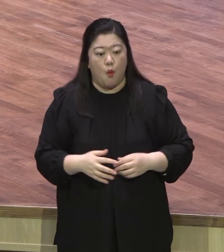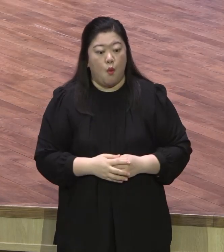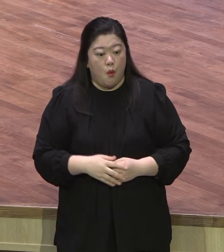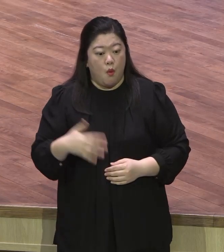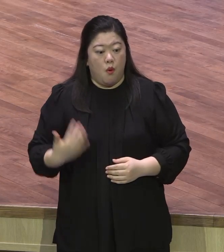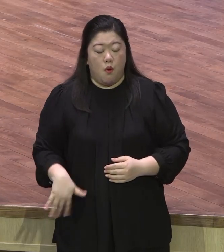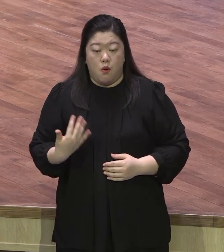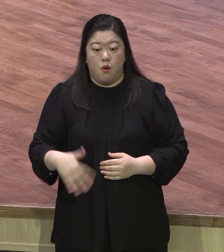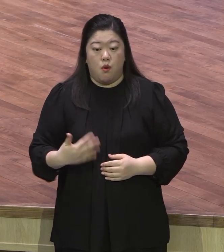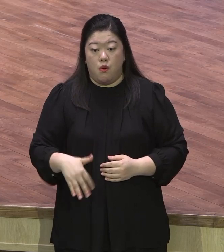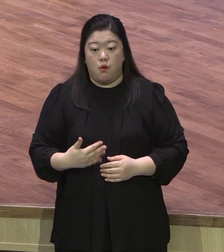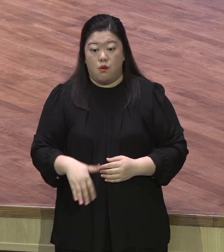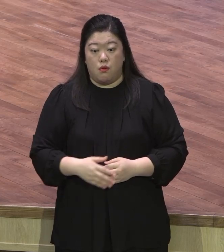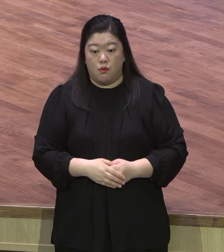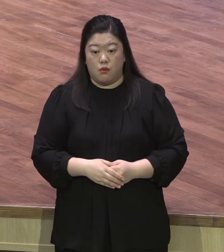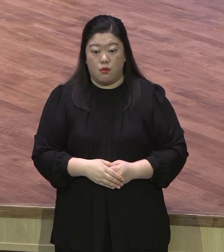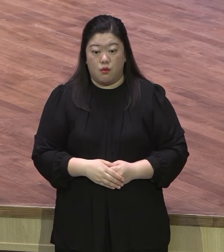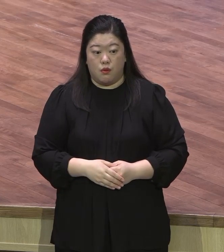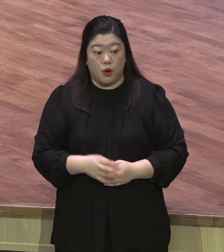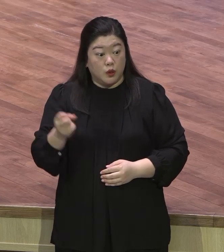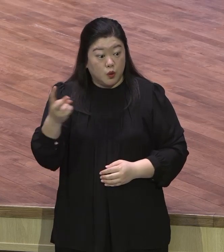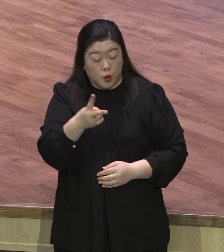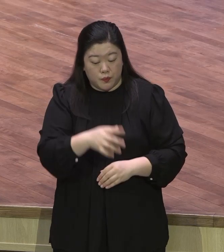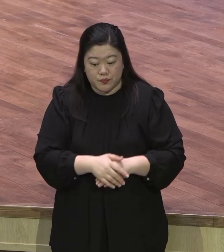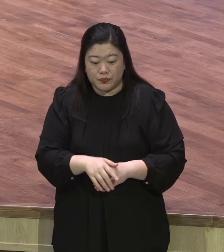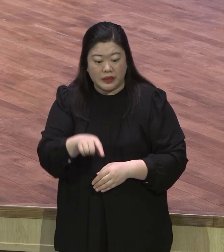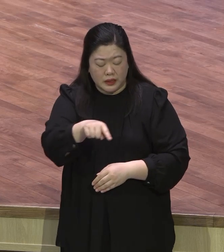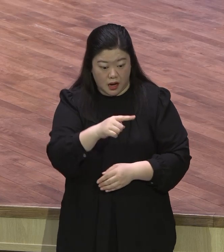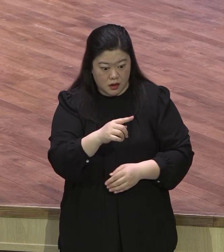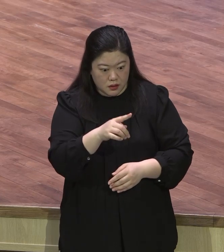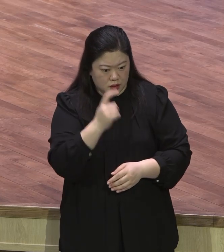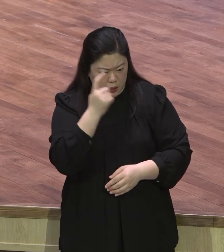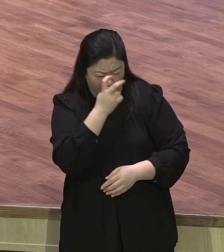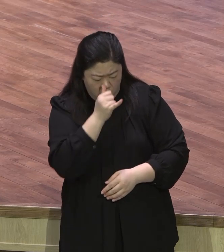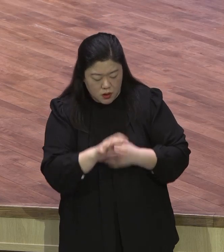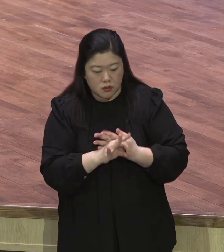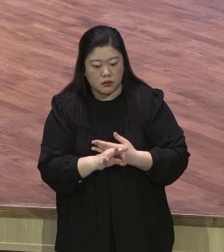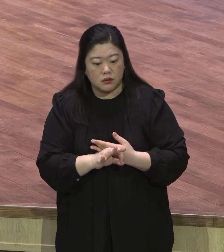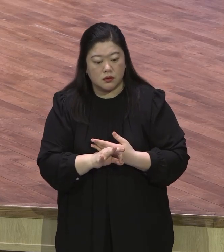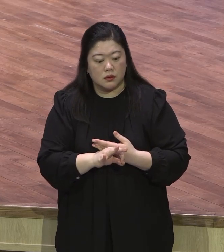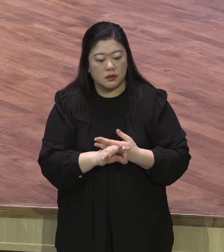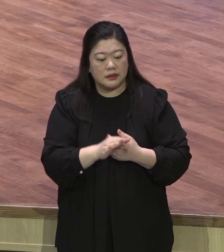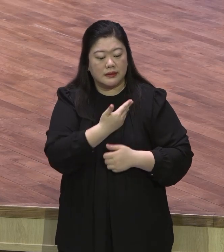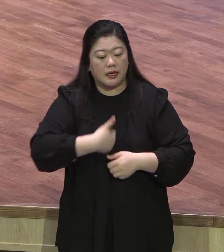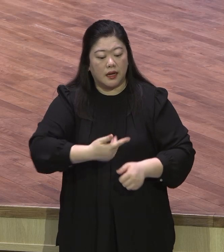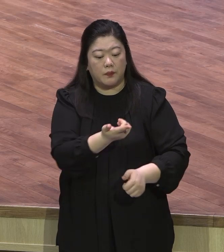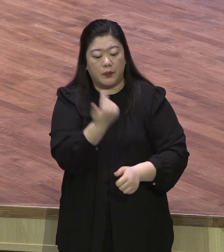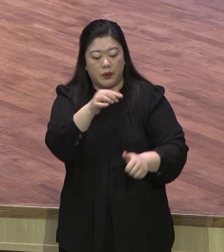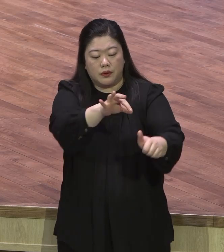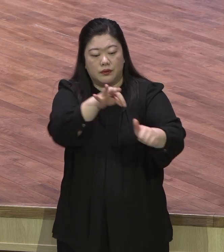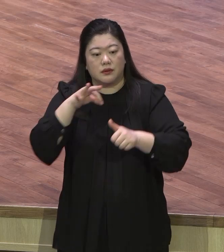증가하고 또 신학교도 하면서 제자 키우고 얼마나 잘하고 있는지 몰라 시원해